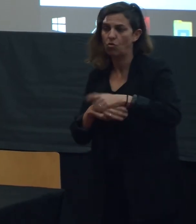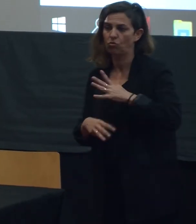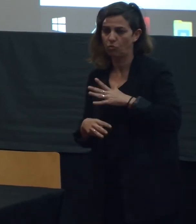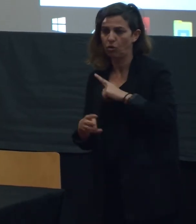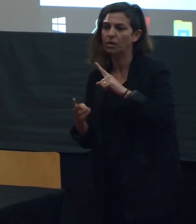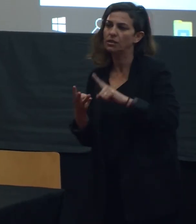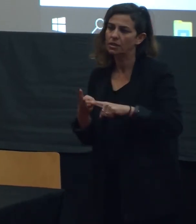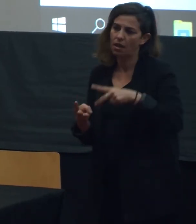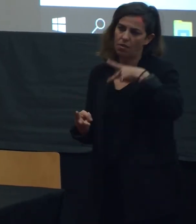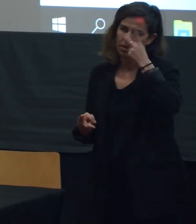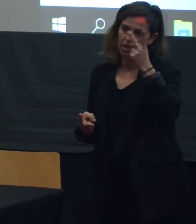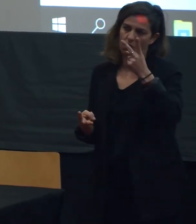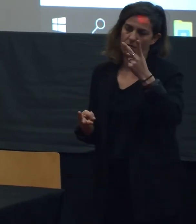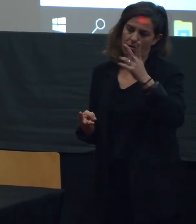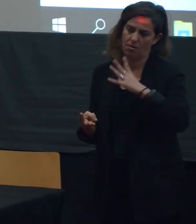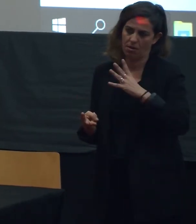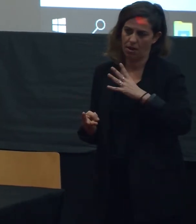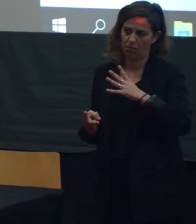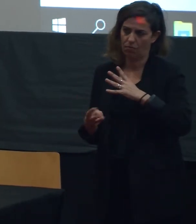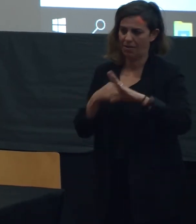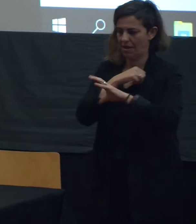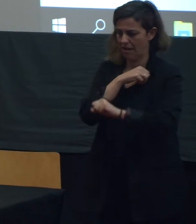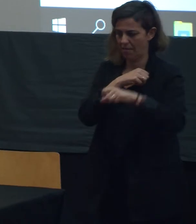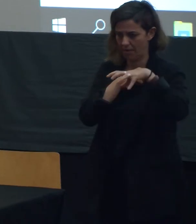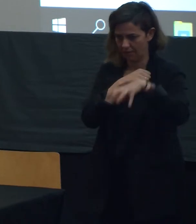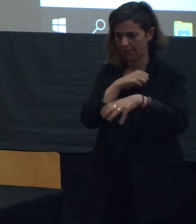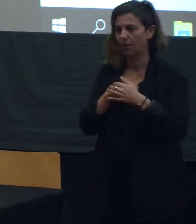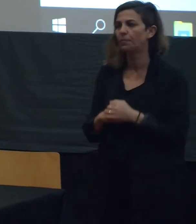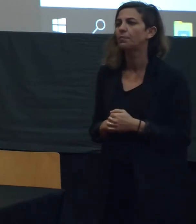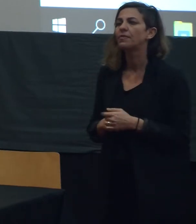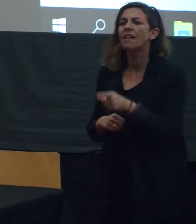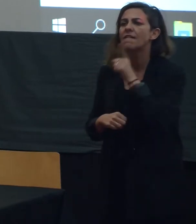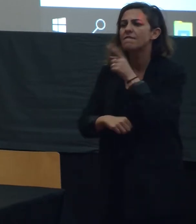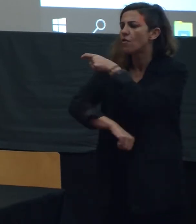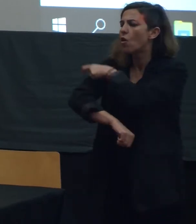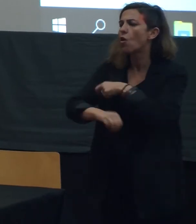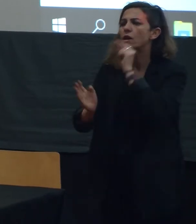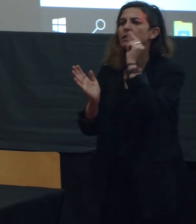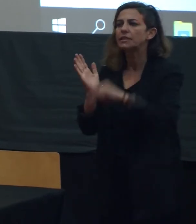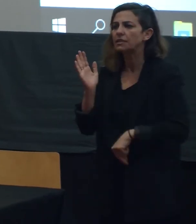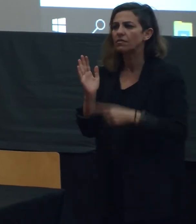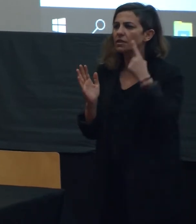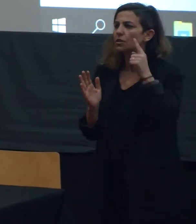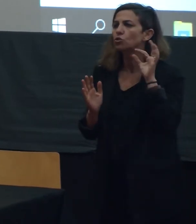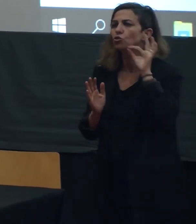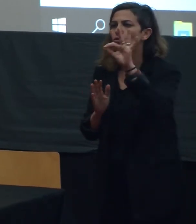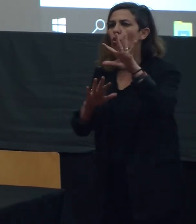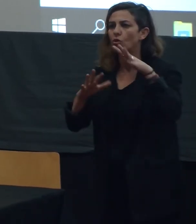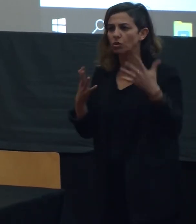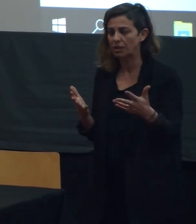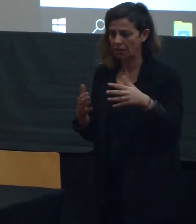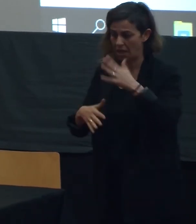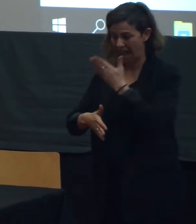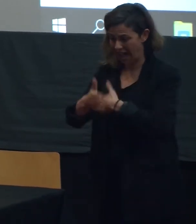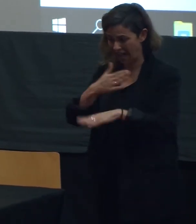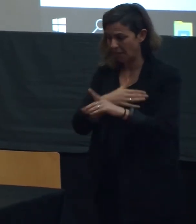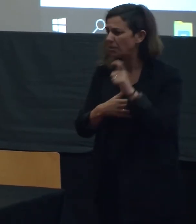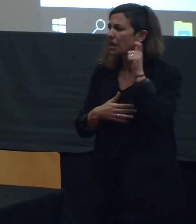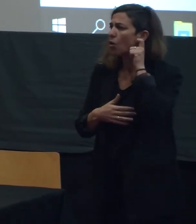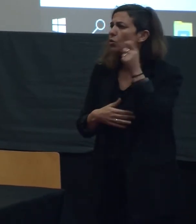Ανθρωπίνων Δικαιωμάτων. Πρωτοτυπία της εν λόγω Σύμβασης υπήρξε η εισαγωγή του κοινωνικού μοντέλου στον ορισμό της